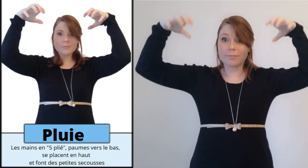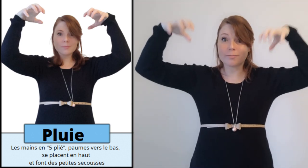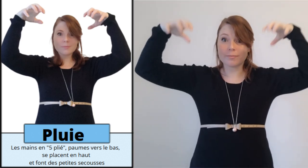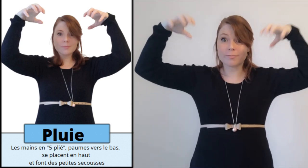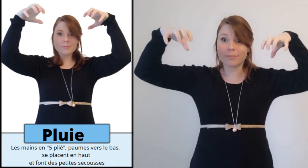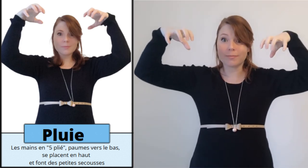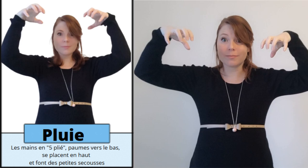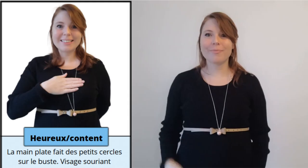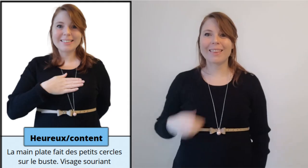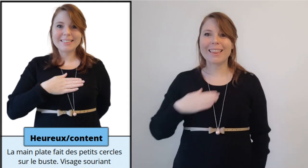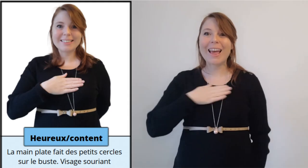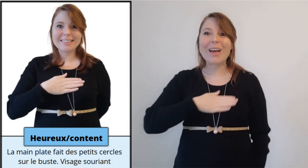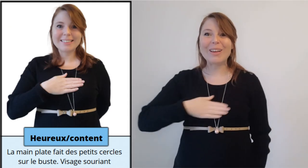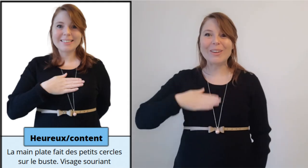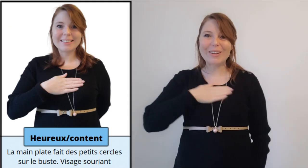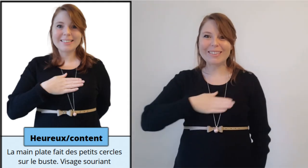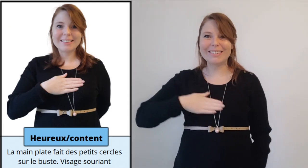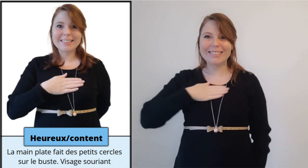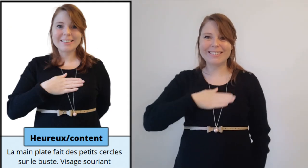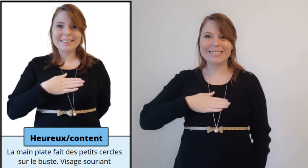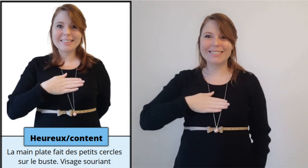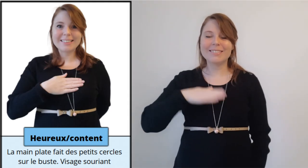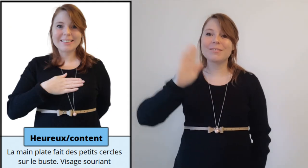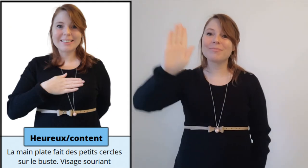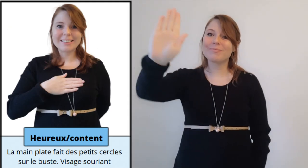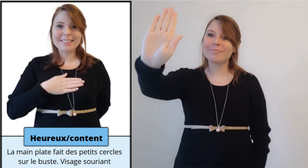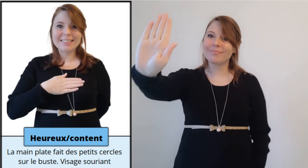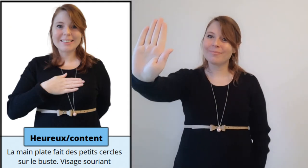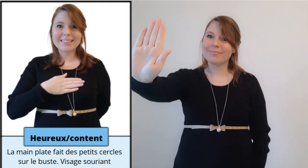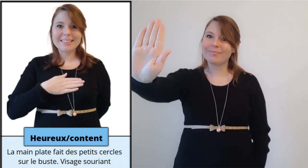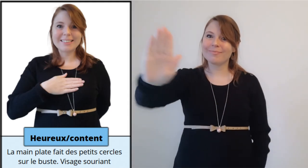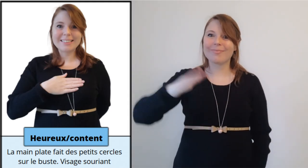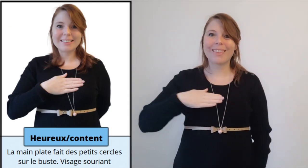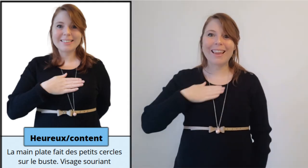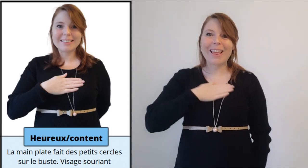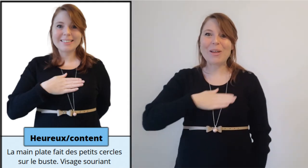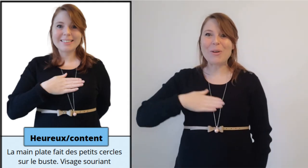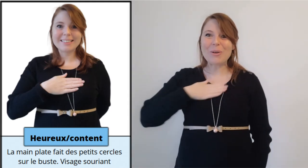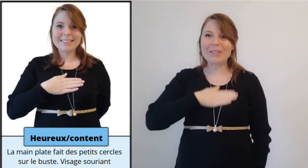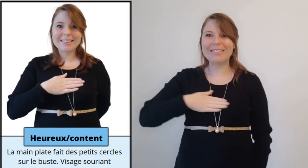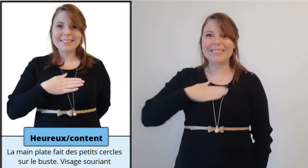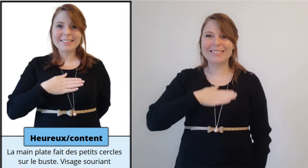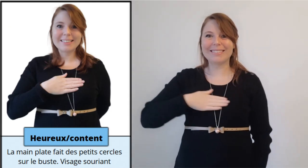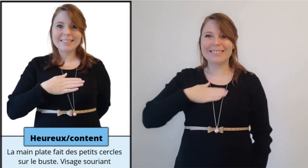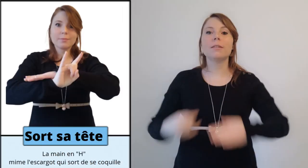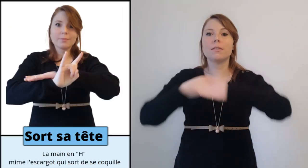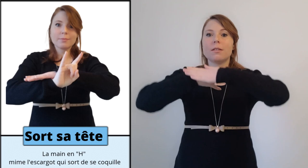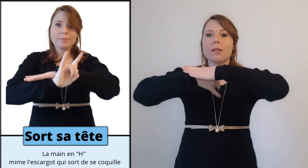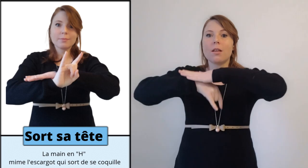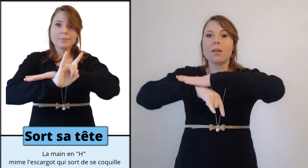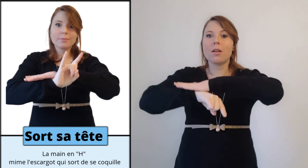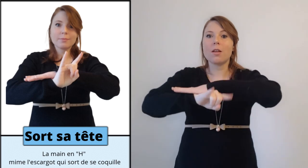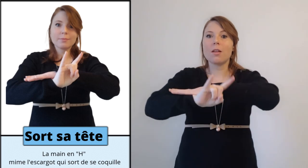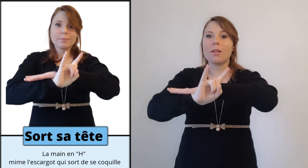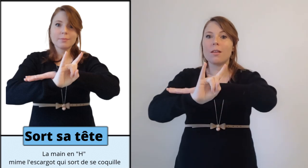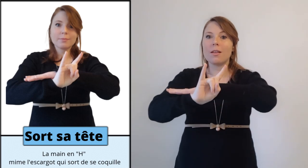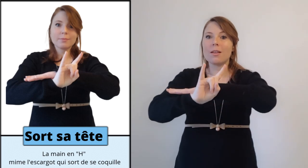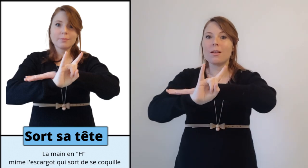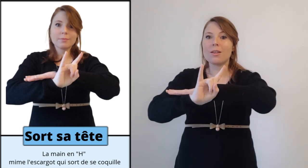maisonnette. Aussitôt qu'il pleut, il est tout heureux. Il sort sa